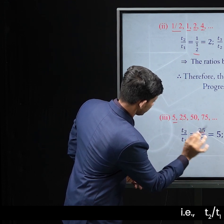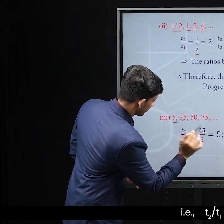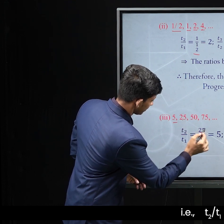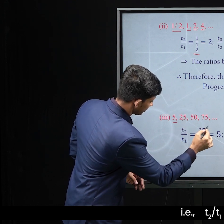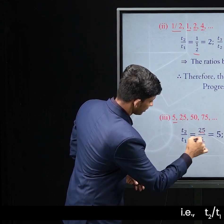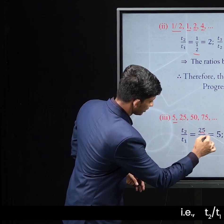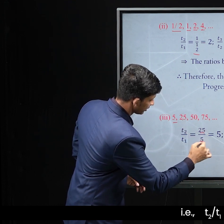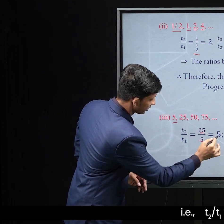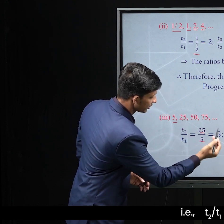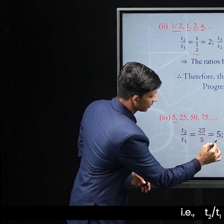T2 by T1